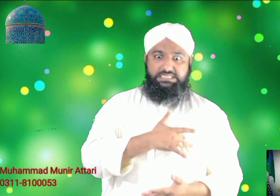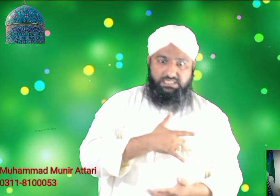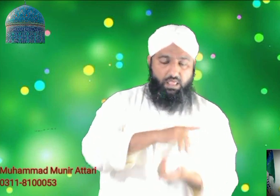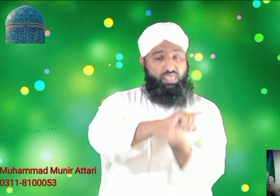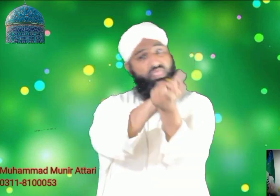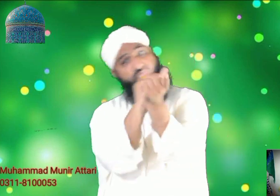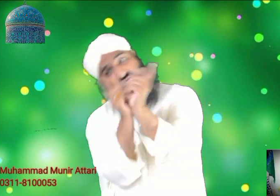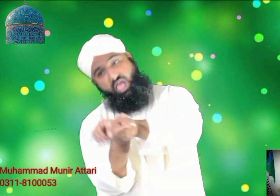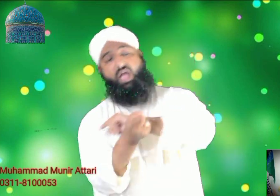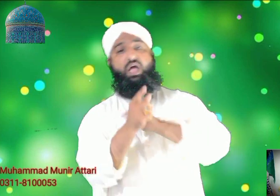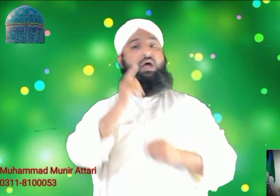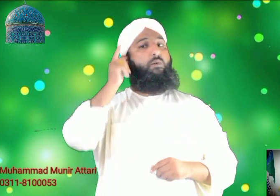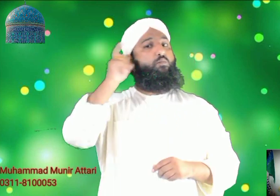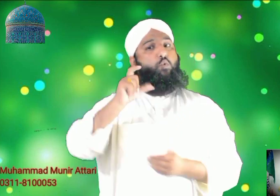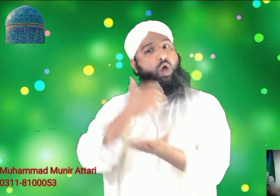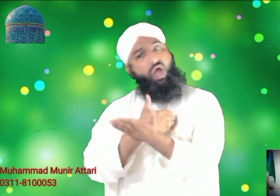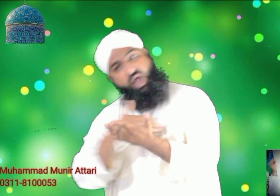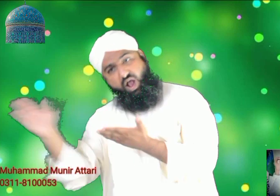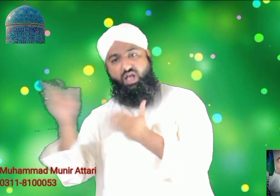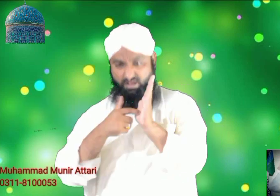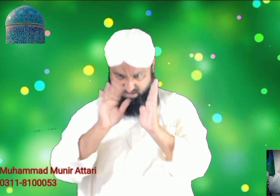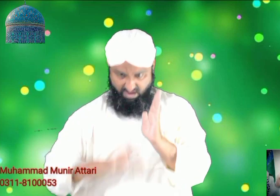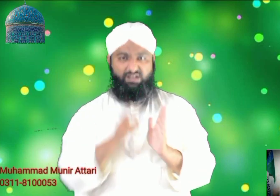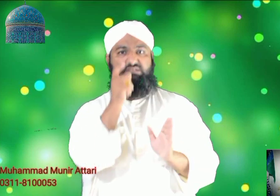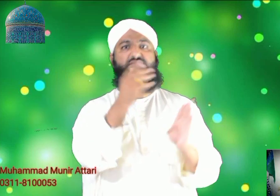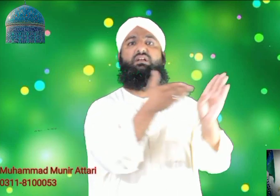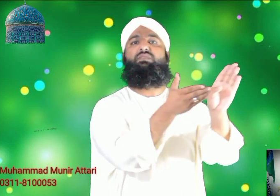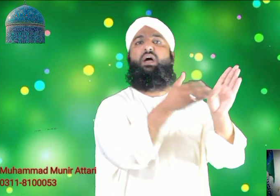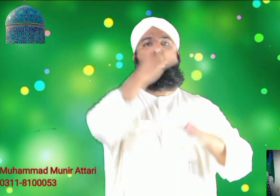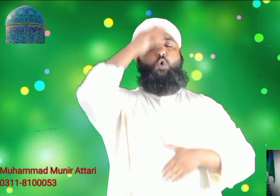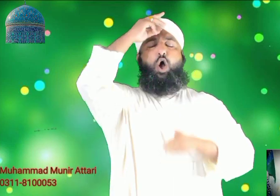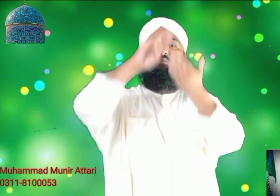خیال فکر ہی نہیں ہے۔ حالانکہ اللہ کے حبیب علیہ الصلوۃ